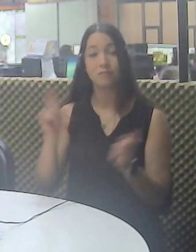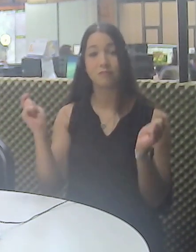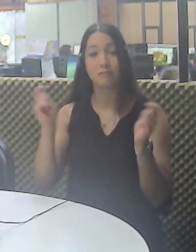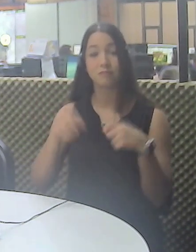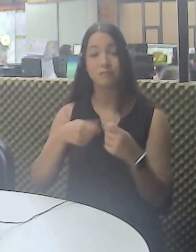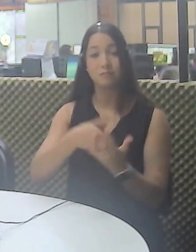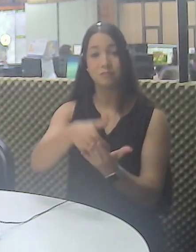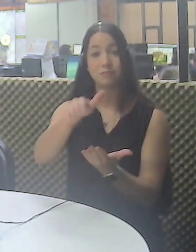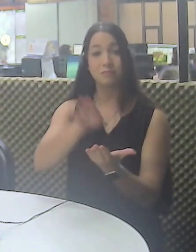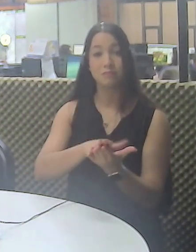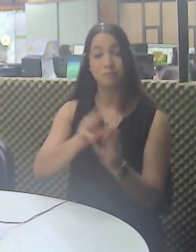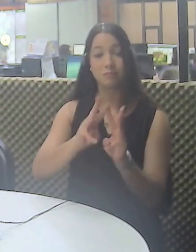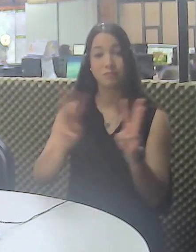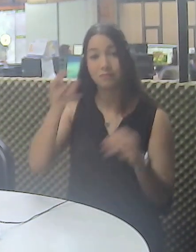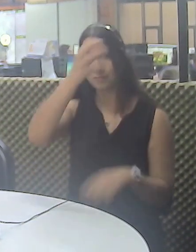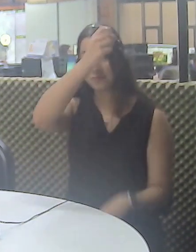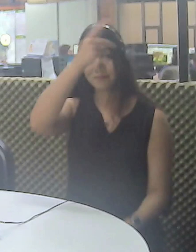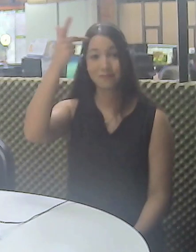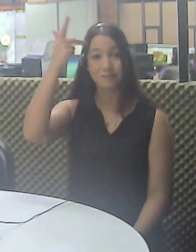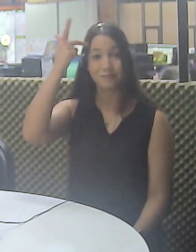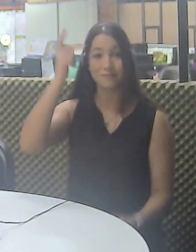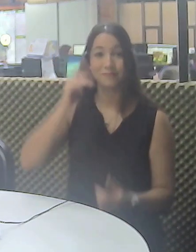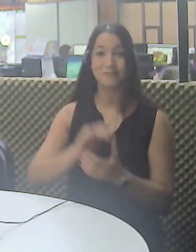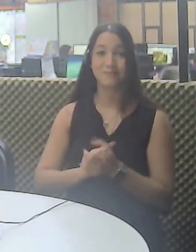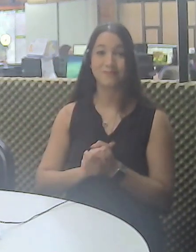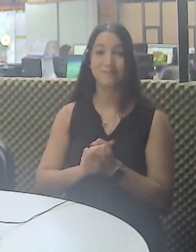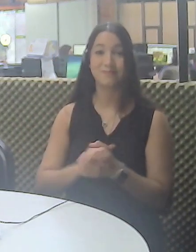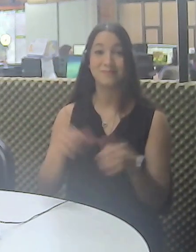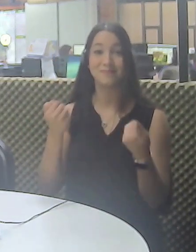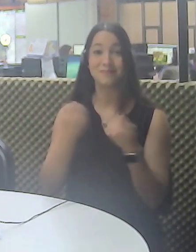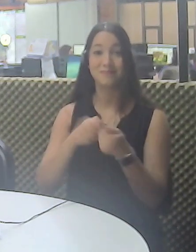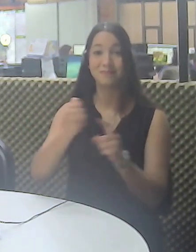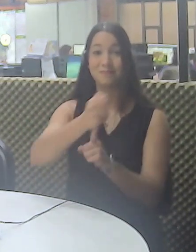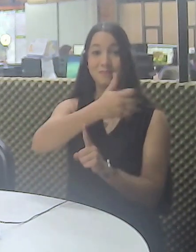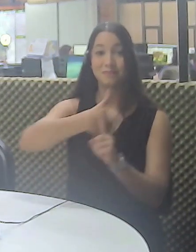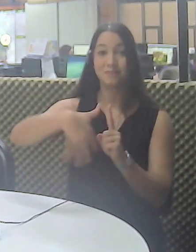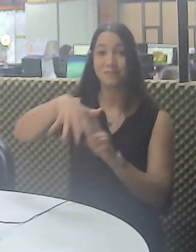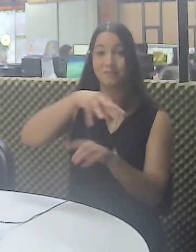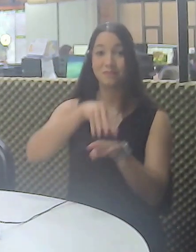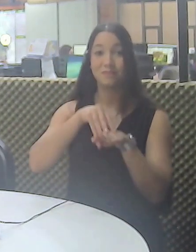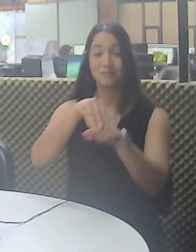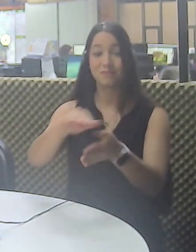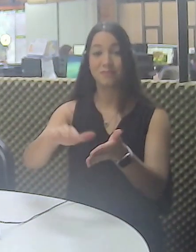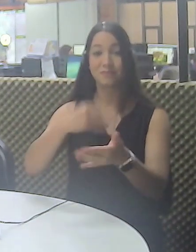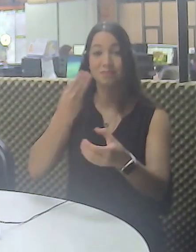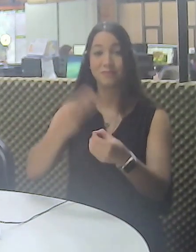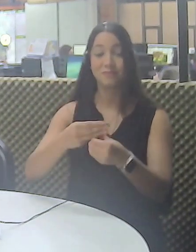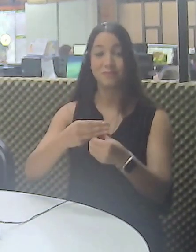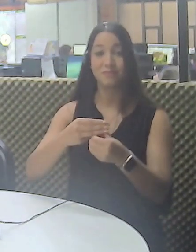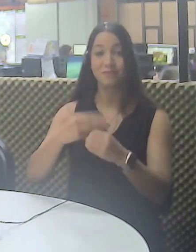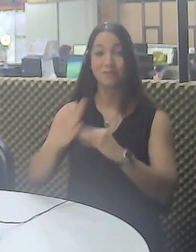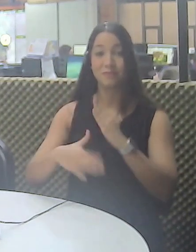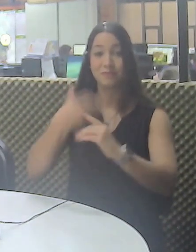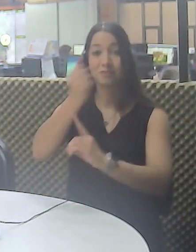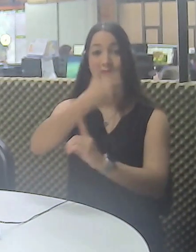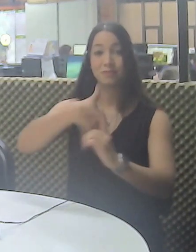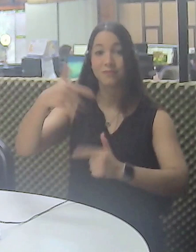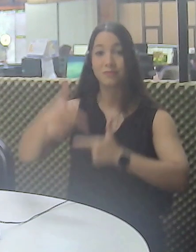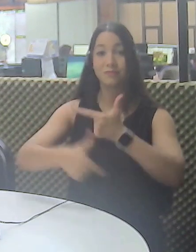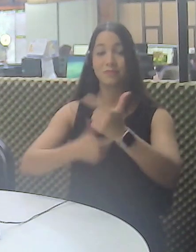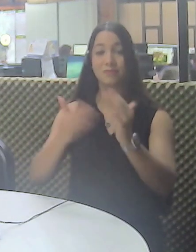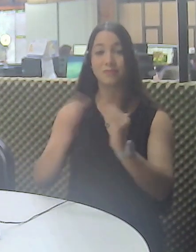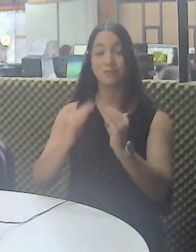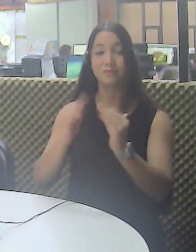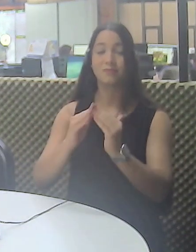sua guia no portal da Prefeitura. Busão Social, serviço itinerante da Secretaria Municipal de Desenvolvimento Social,